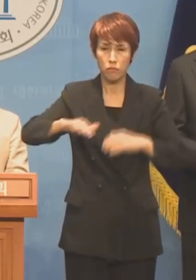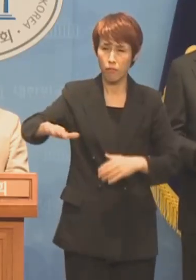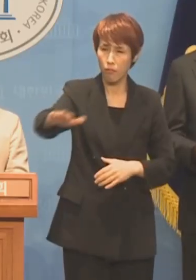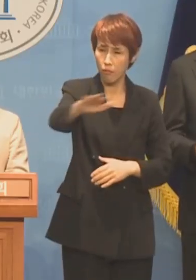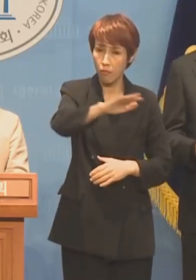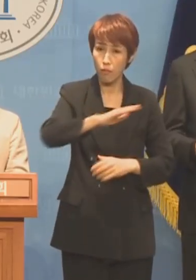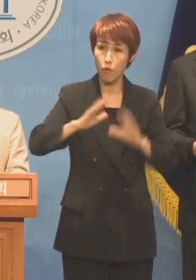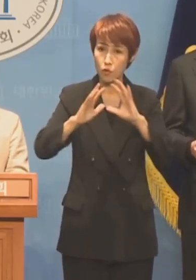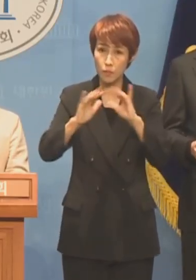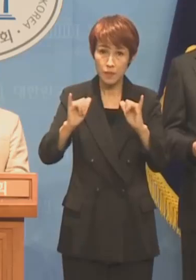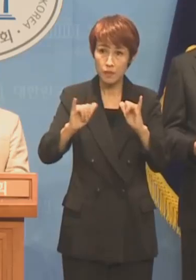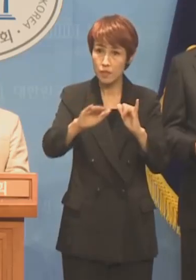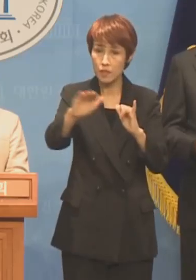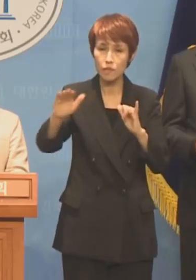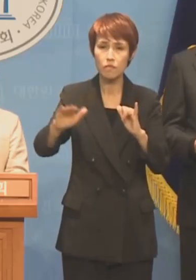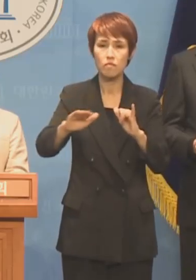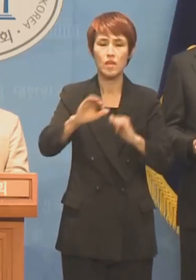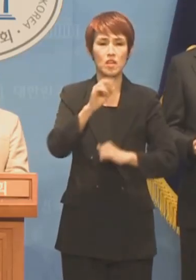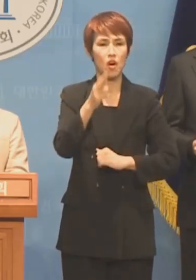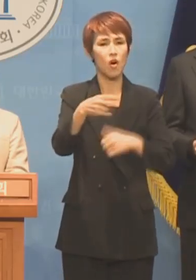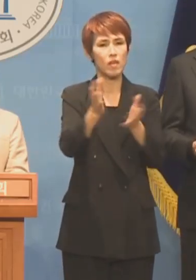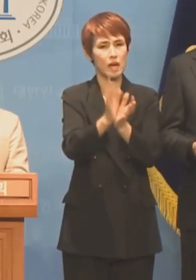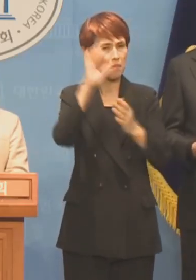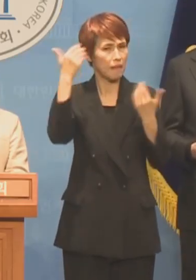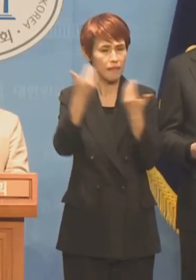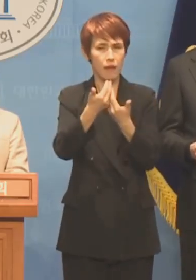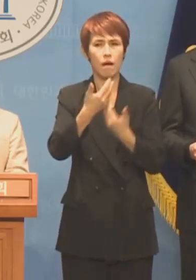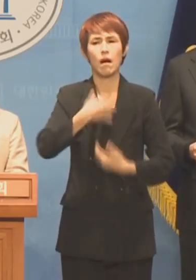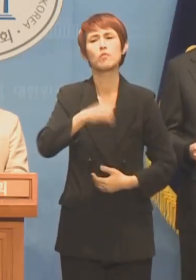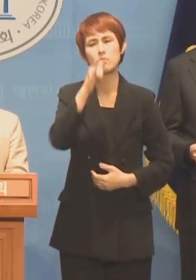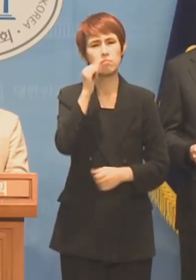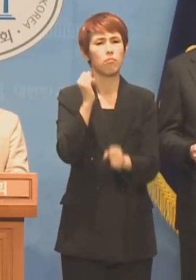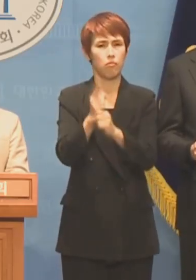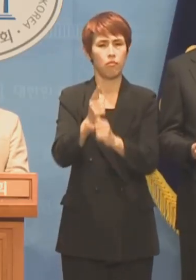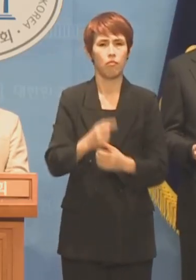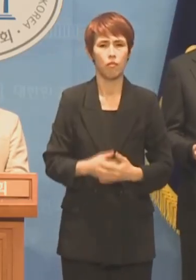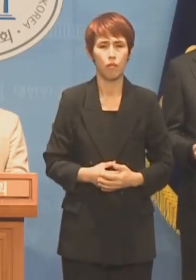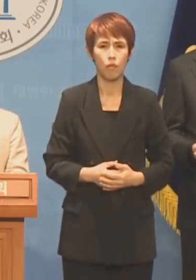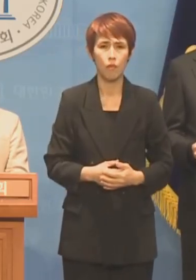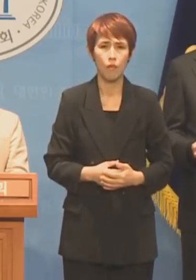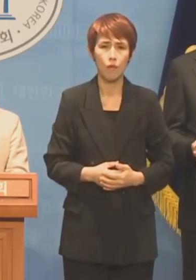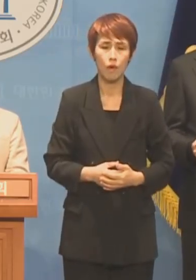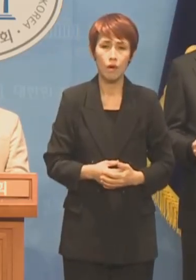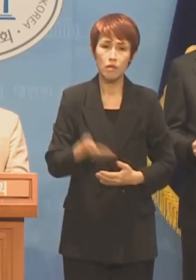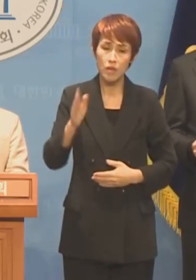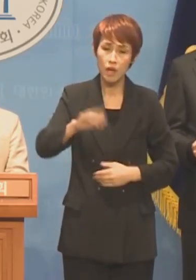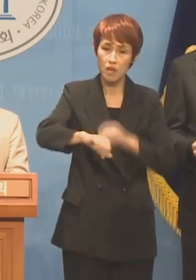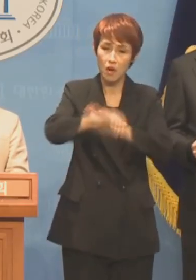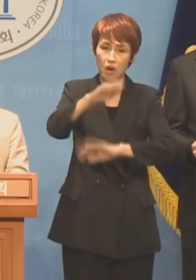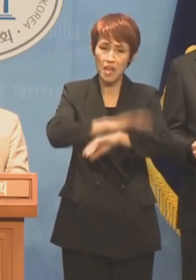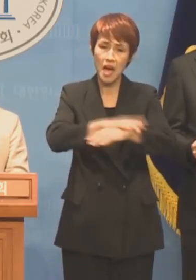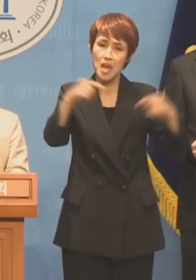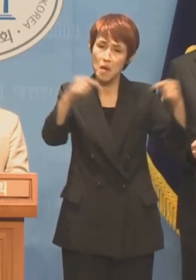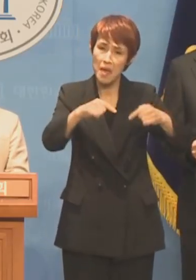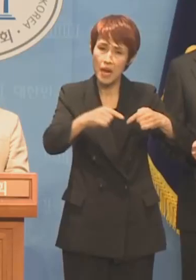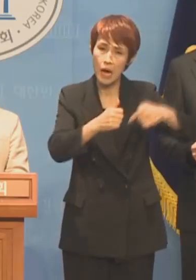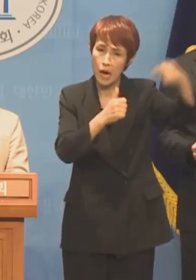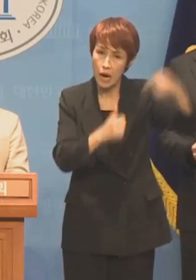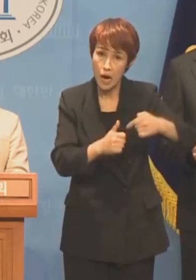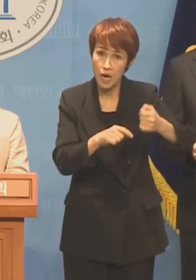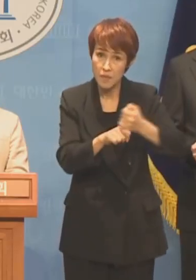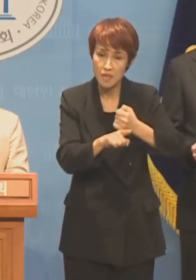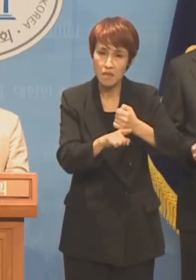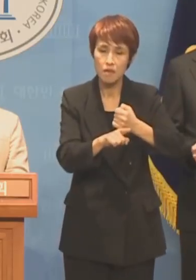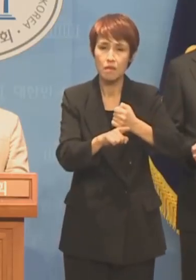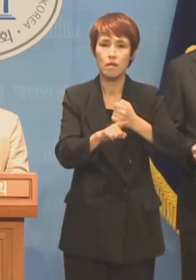모든 국민이 여당이 반대한다는 것을 알고 있습니다. 그런데 여야가 협의해 오라는 말은